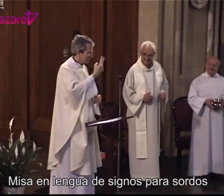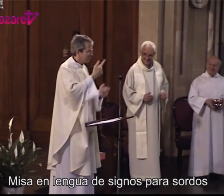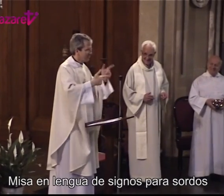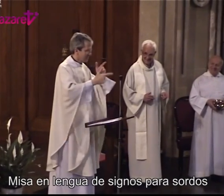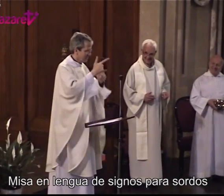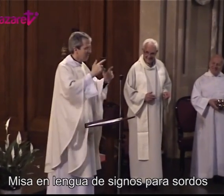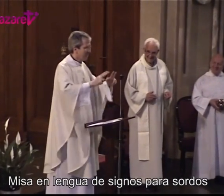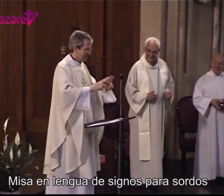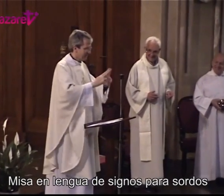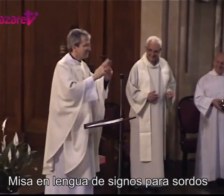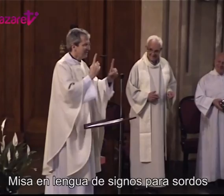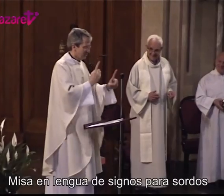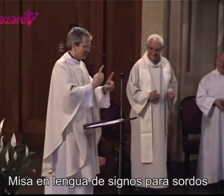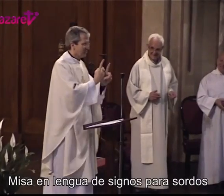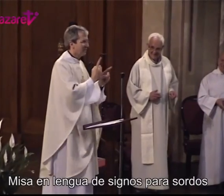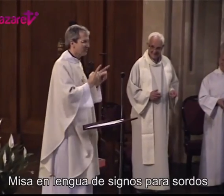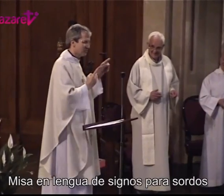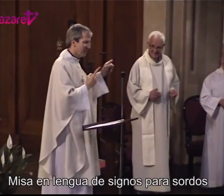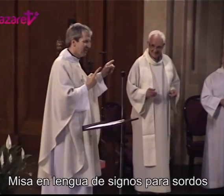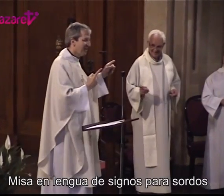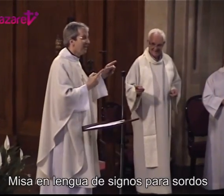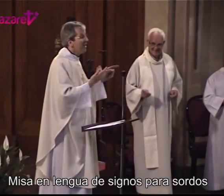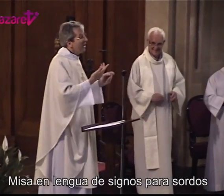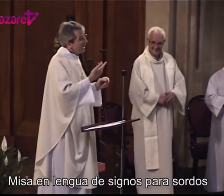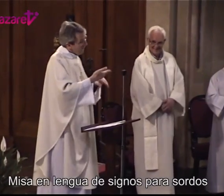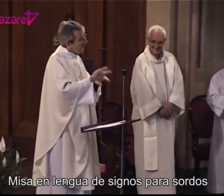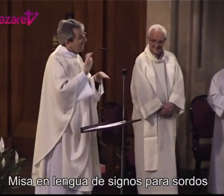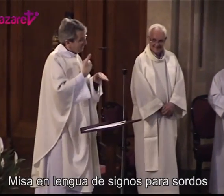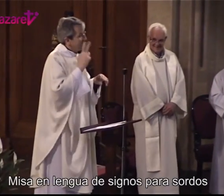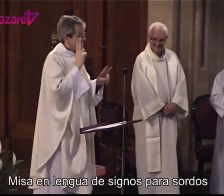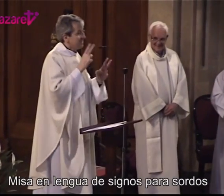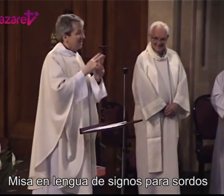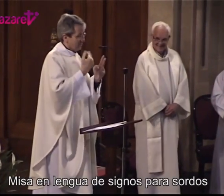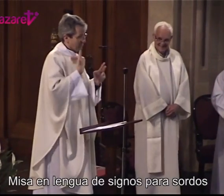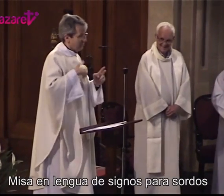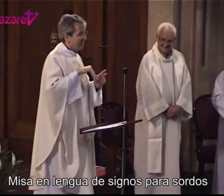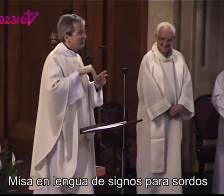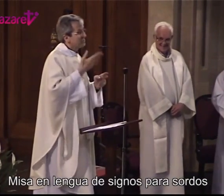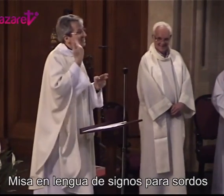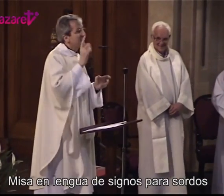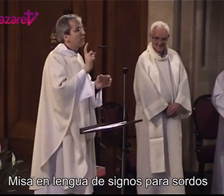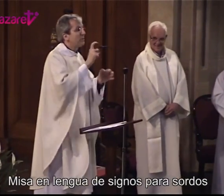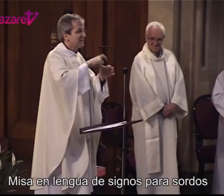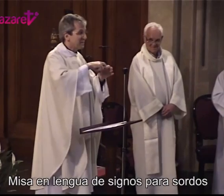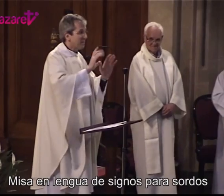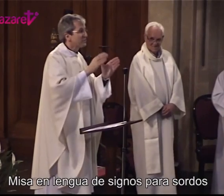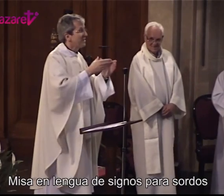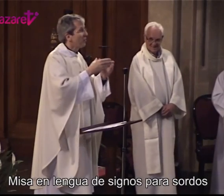visitamos París nos encontramos con él. Antes ya le conocíamos cuando participamos en el encuentro